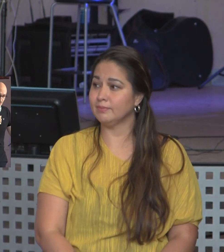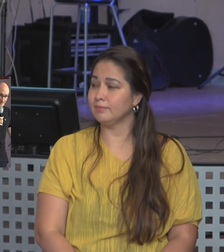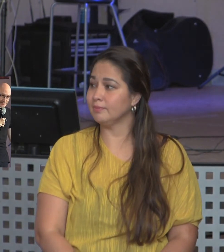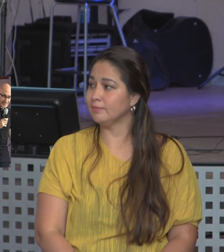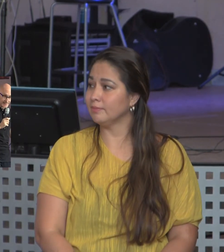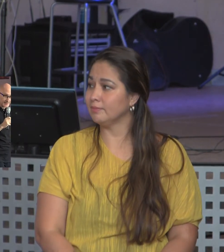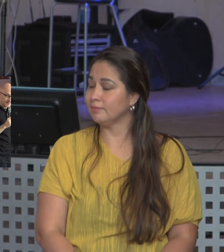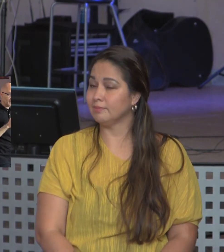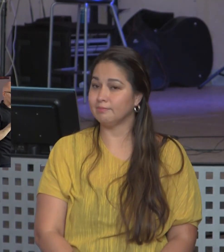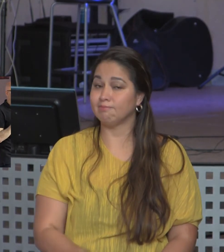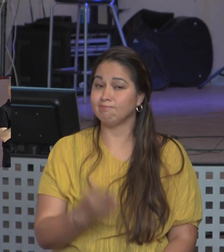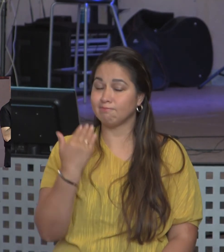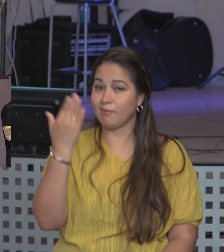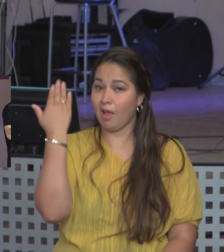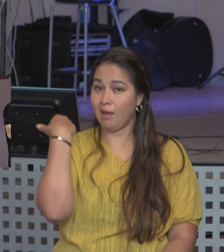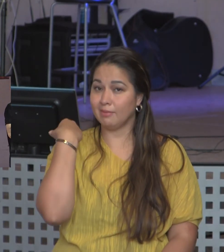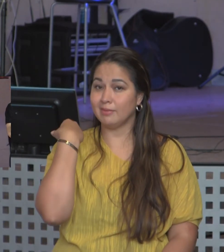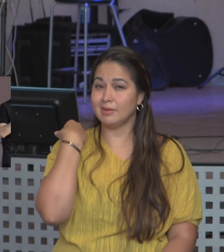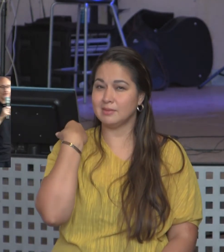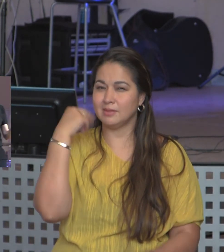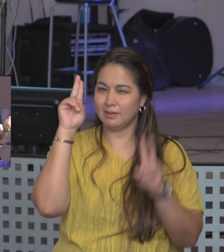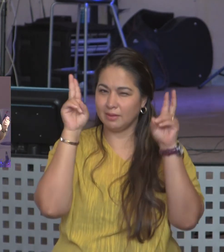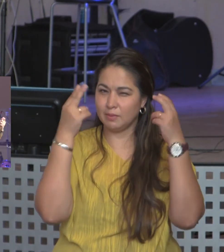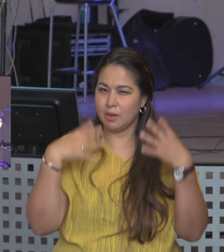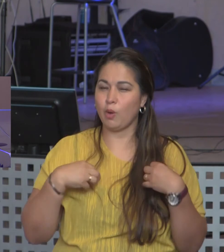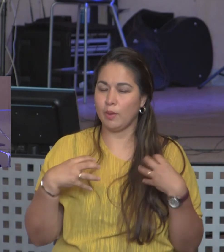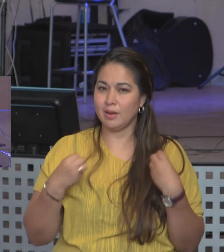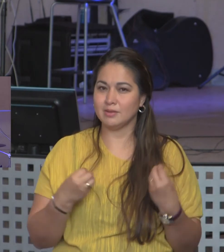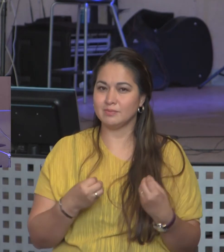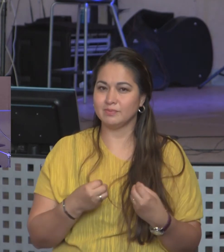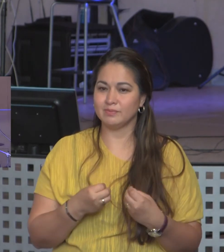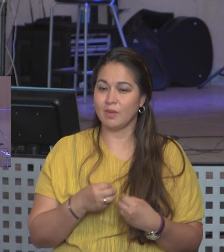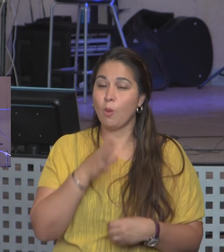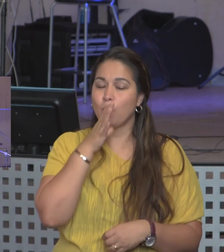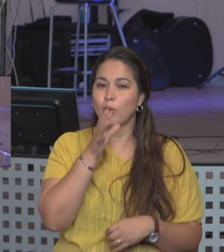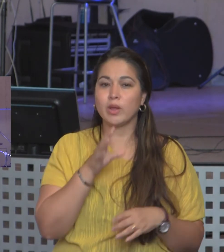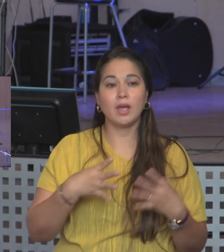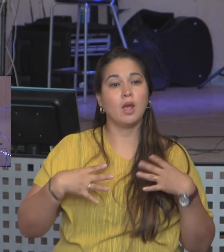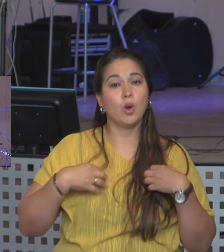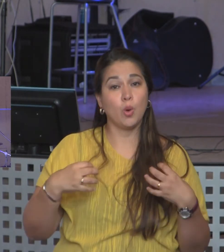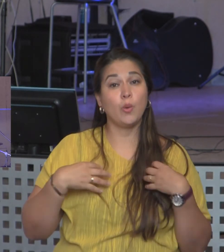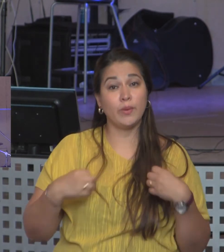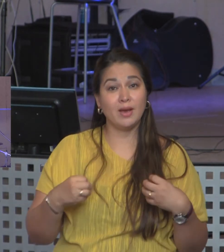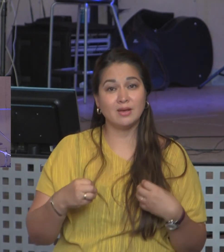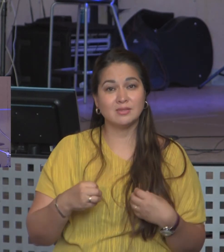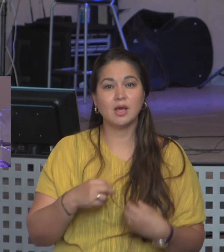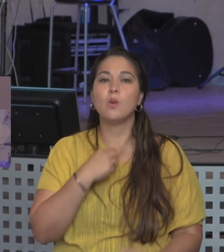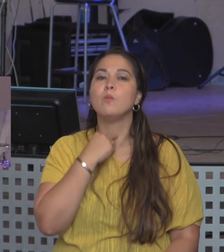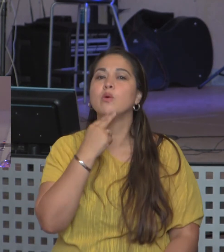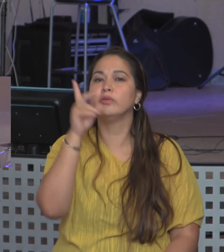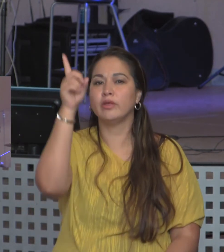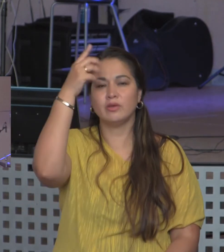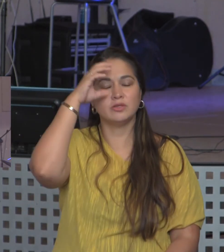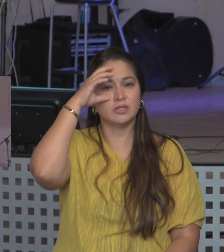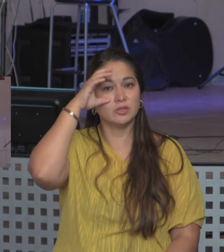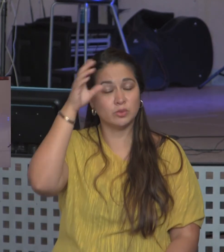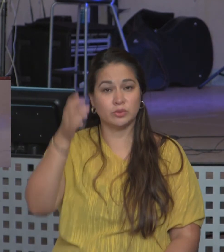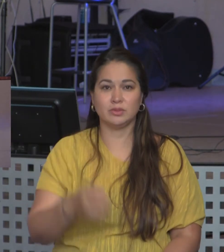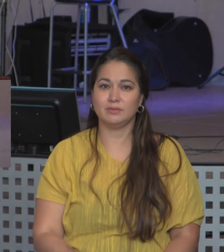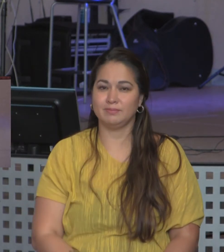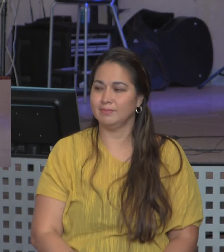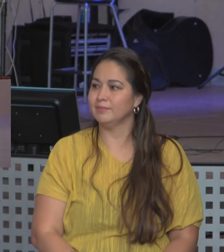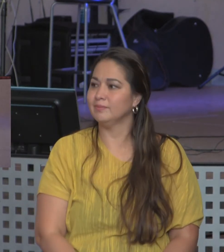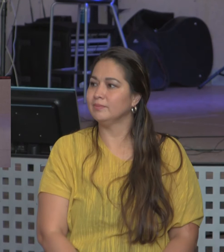Hablamos la otra vez de las ovejas. Mis ovejas oyen mi voz y la conocen. ¿Sabes una cosa de las ovejas?